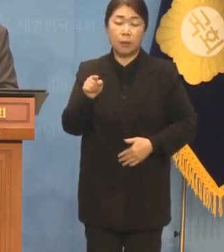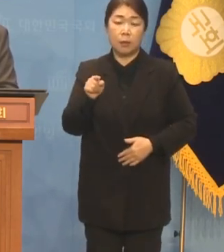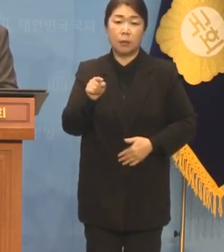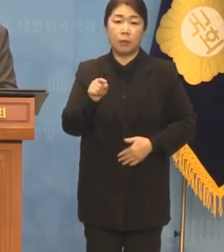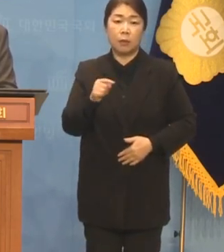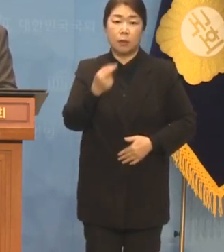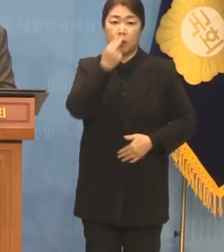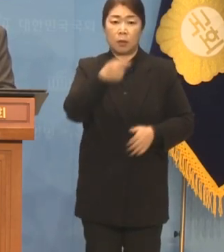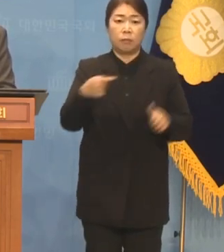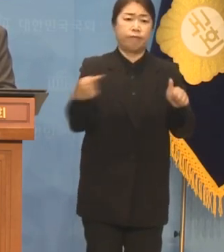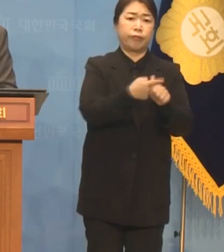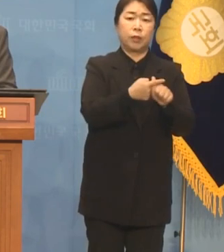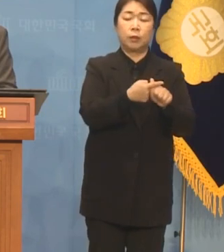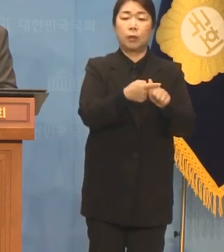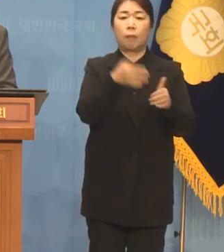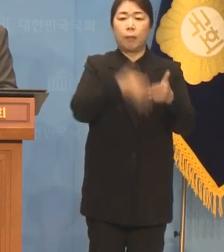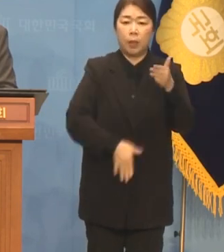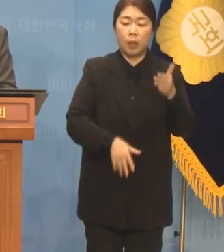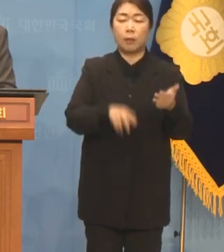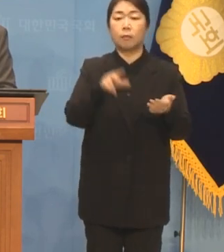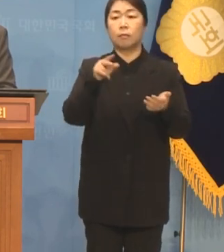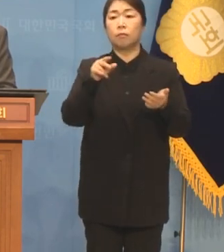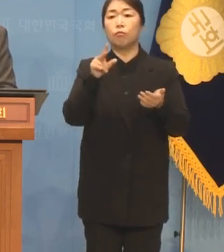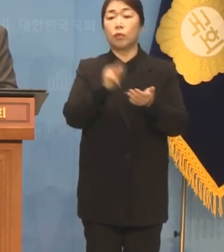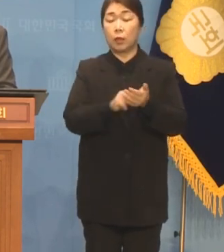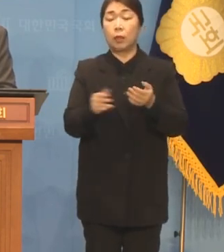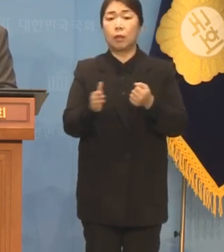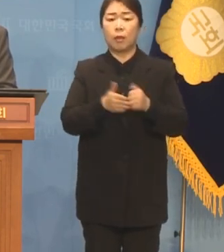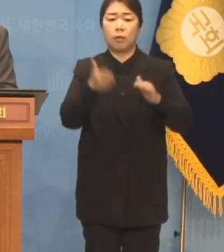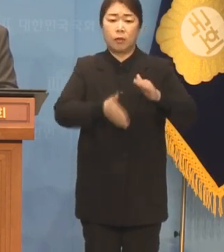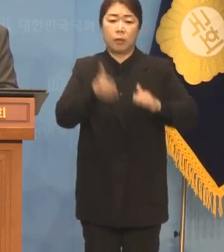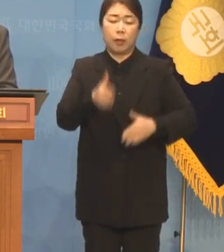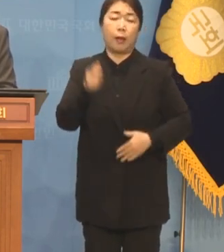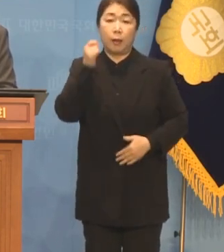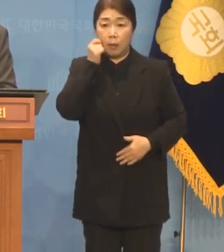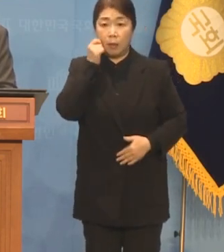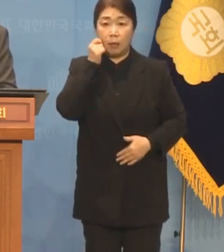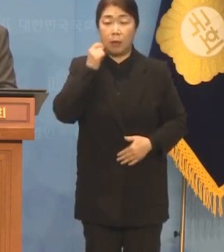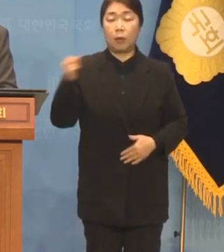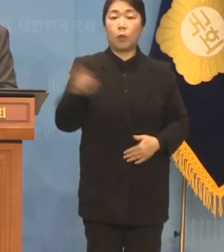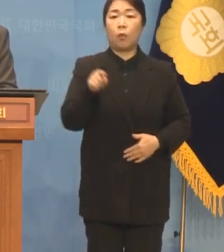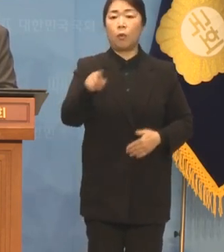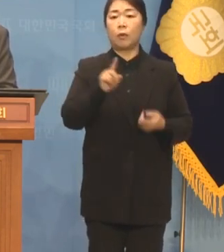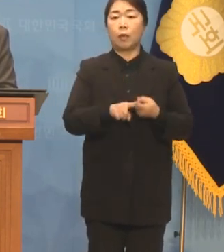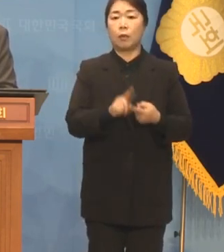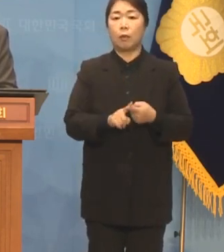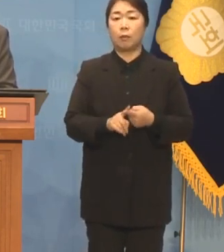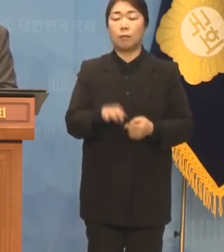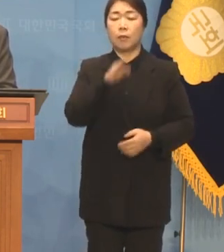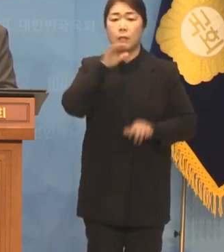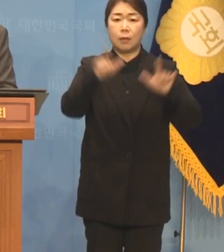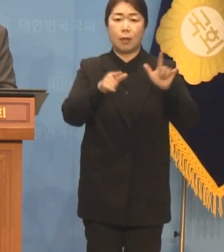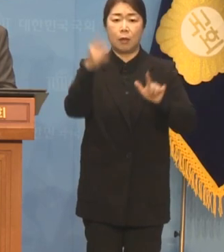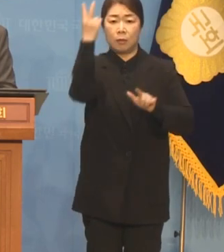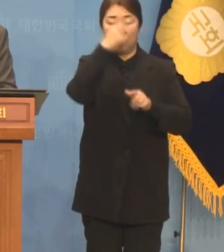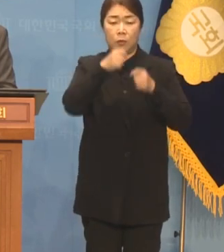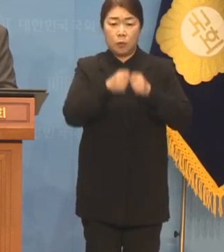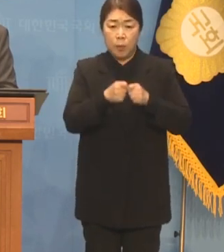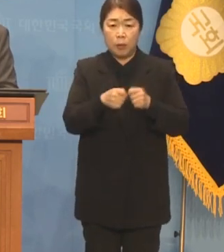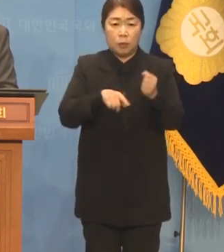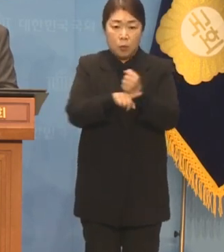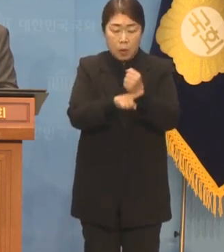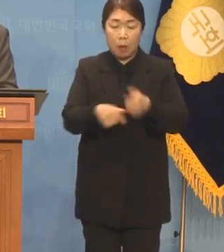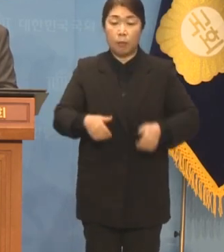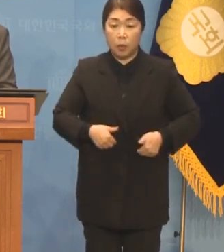미수 정치 테러 행위다. 그래서 결코 있어서는 안 되고 여기에 대한 철저한 진상 규명이 있어야